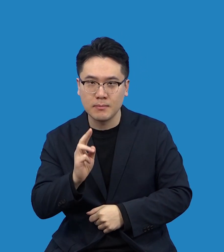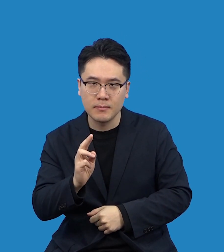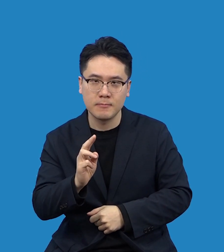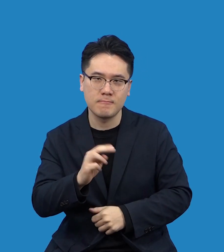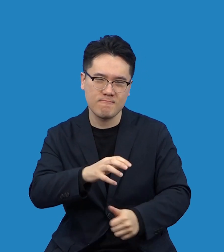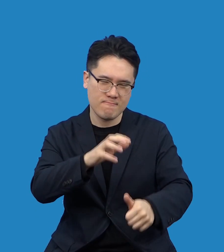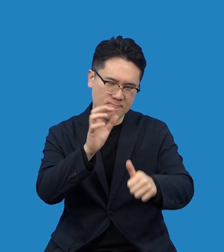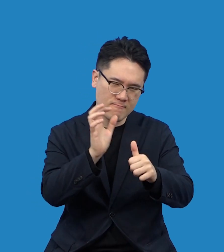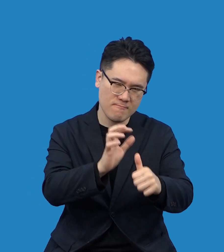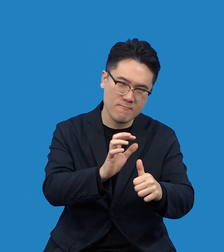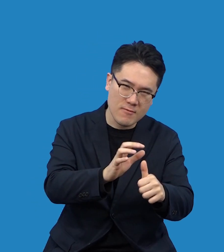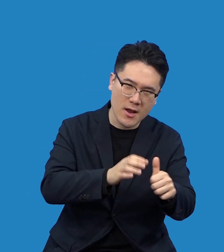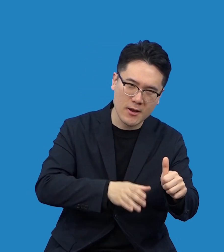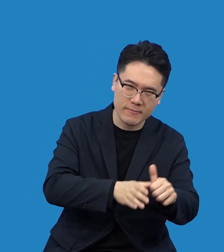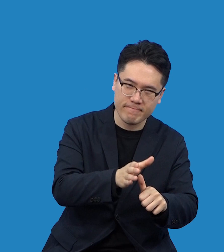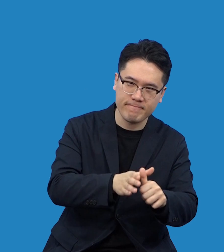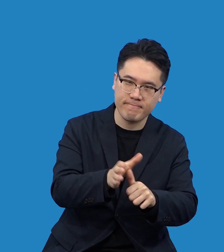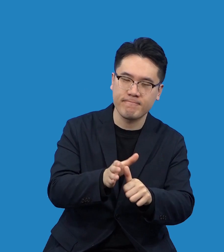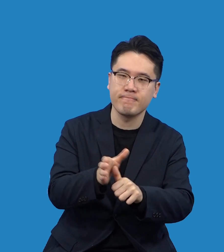박해했습니다.